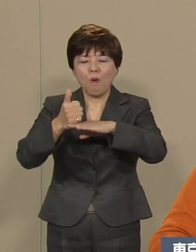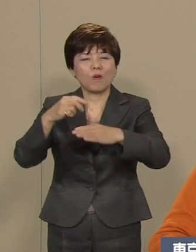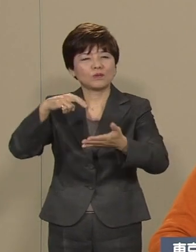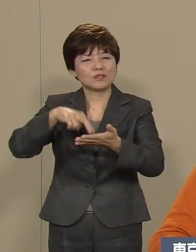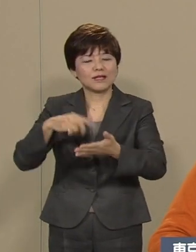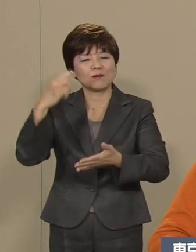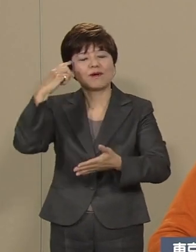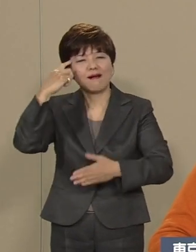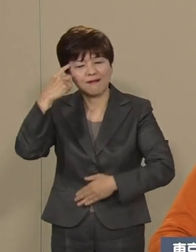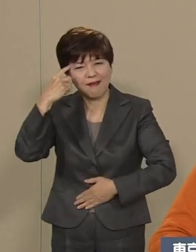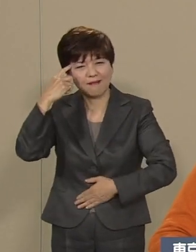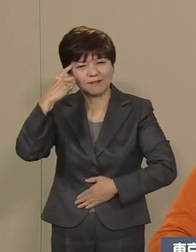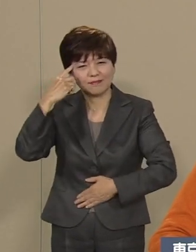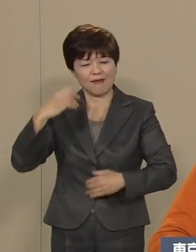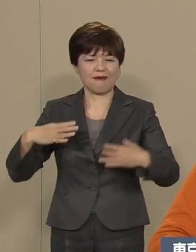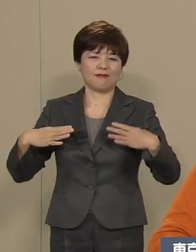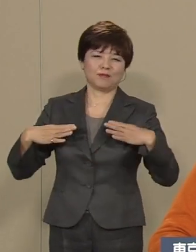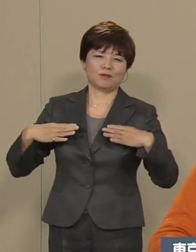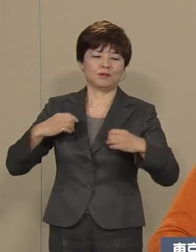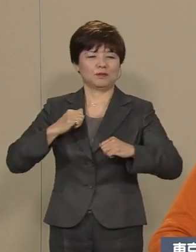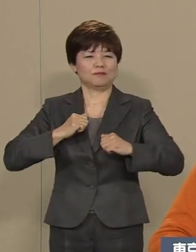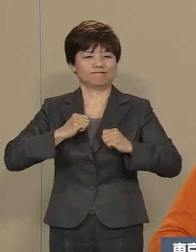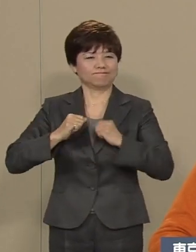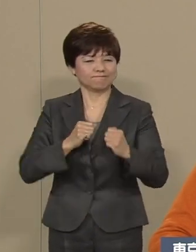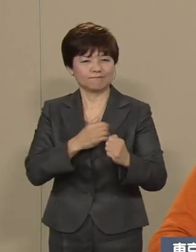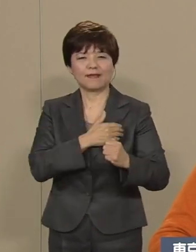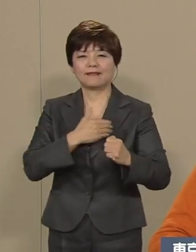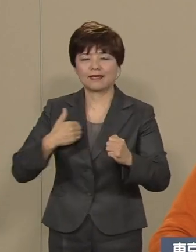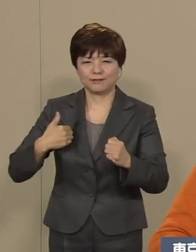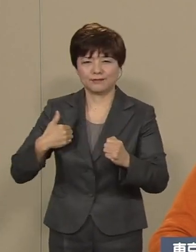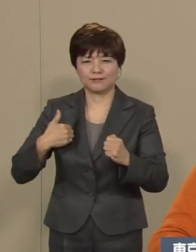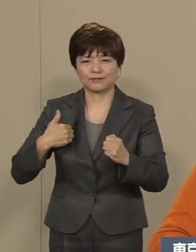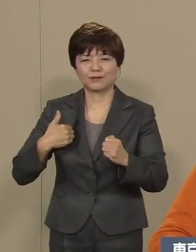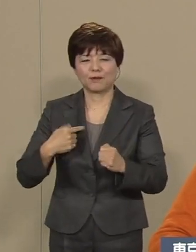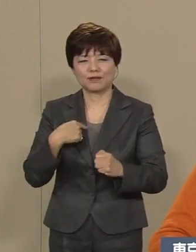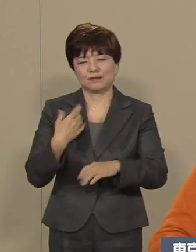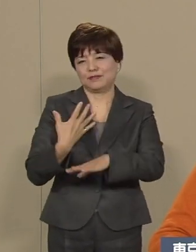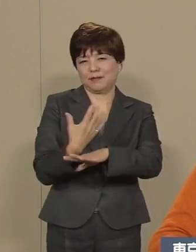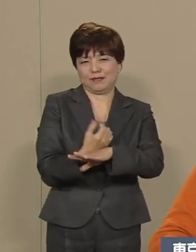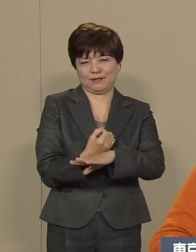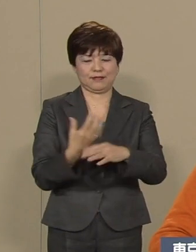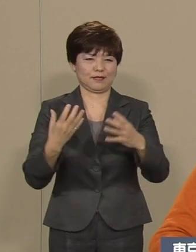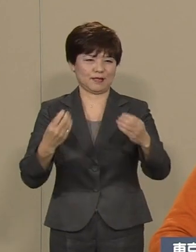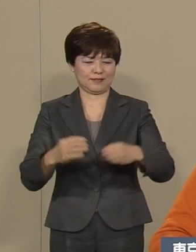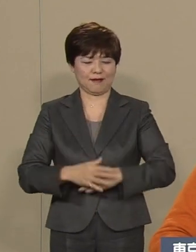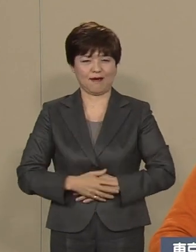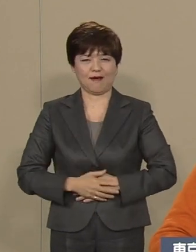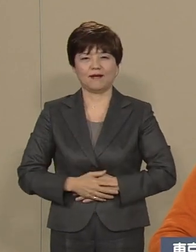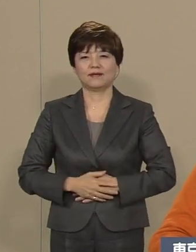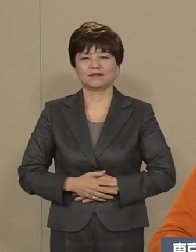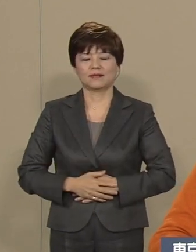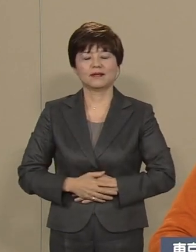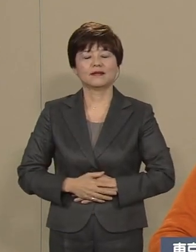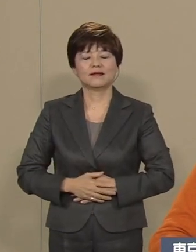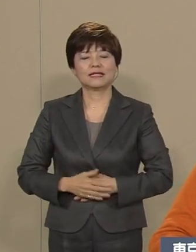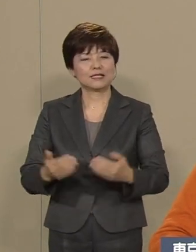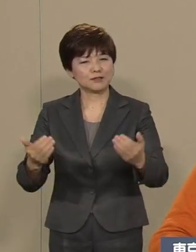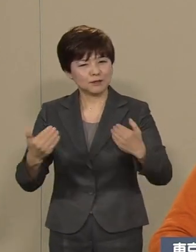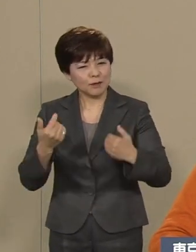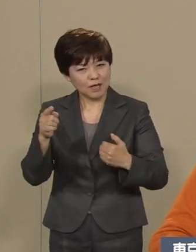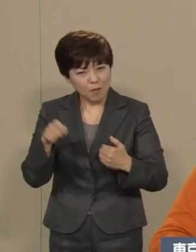親で堂々と戦える施術を全て自分で熟して身につけてきましたほとんど必要なものを